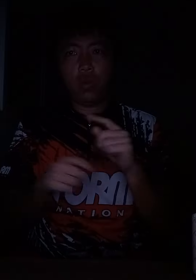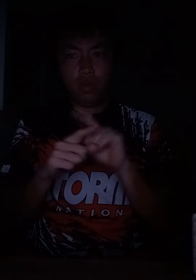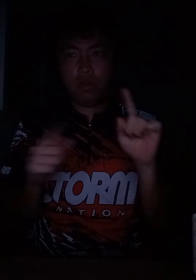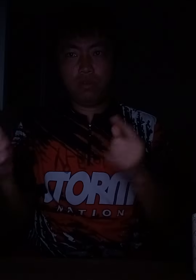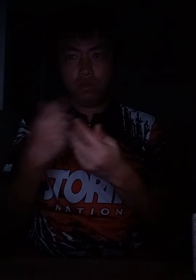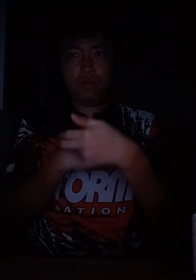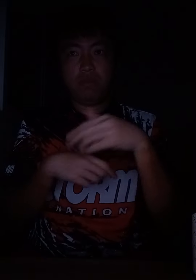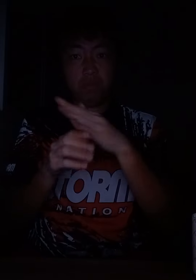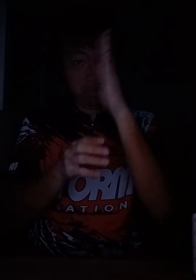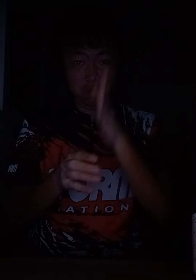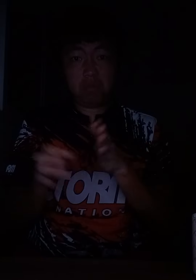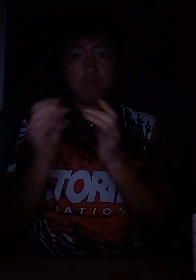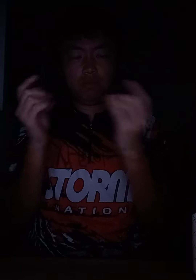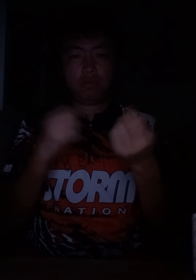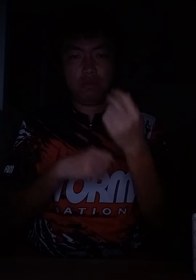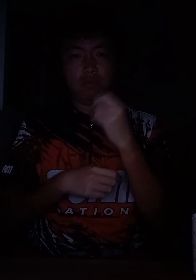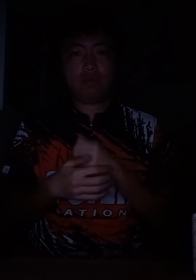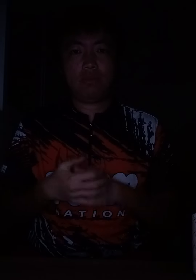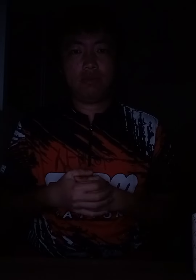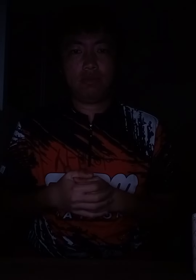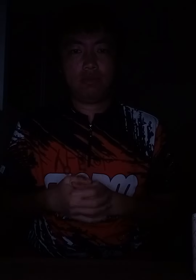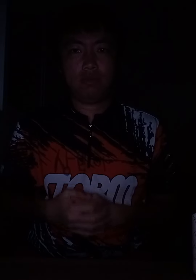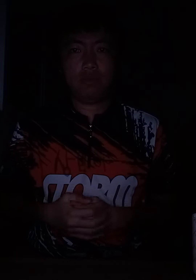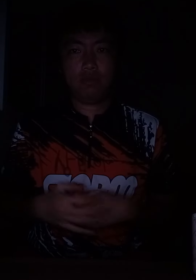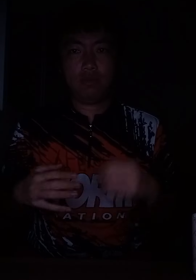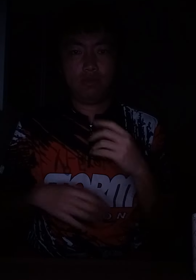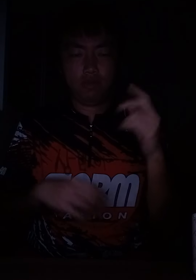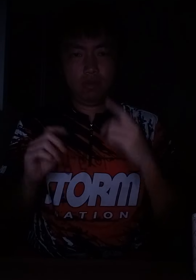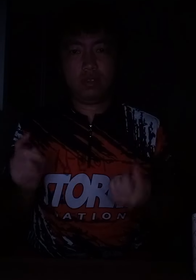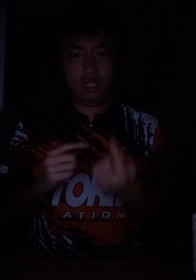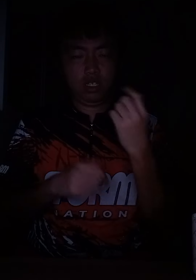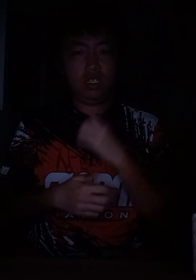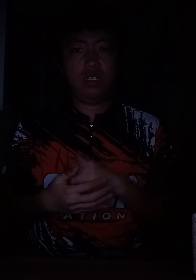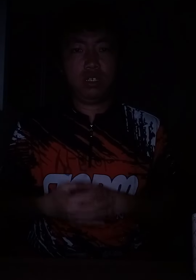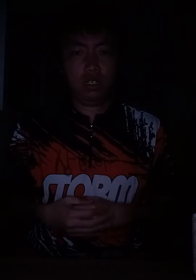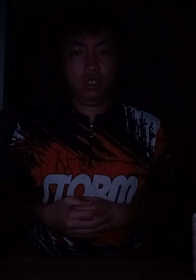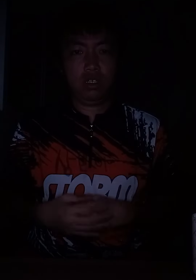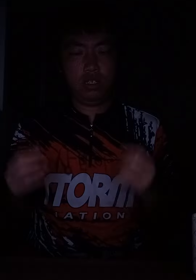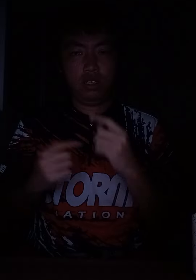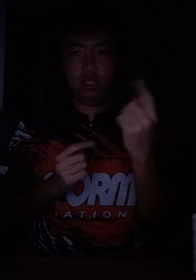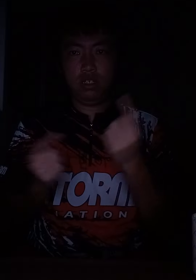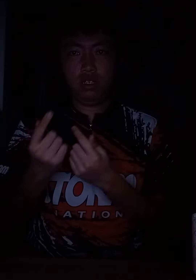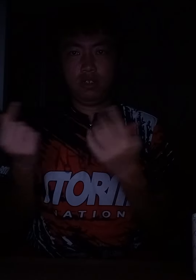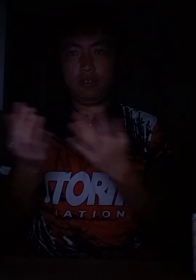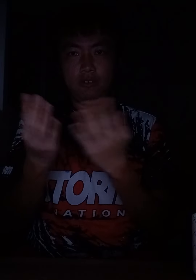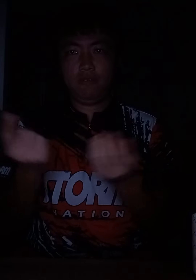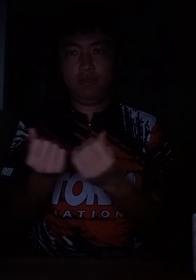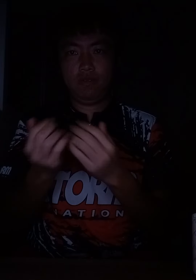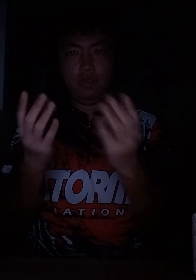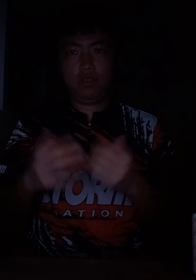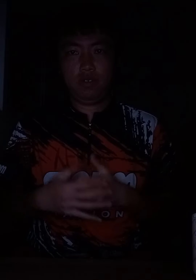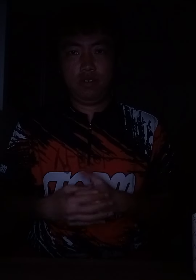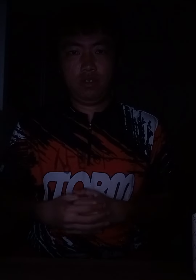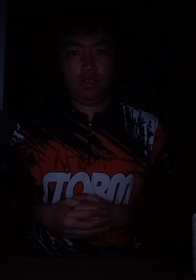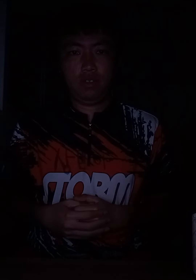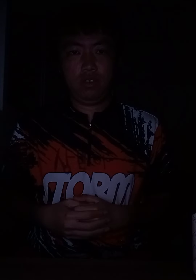지하철이 멈춰서는 일이 벌어졌습니다. 경찰은 이 승객에 대해 구속영장을 신청했습니다. 이지수 기자입니다.